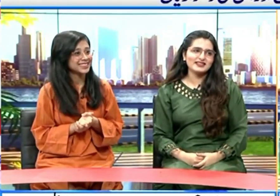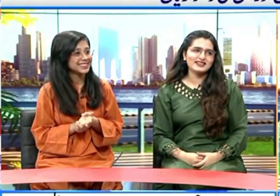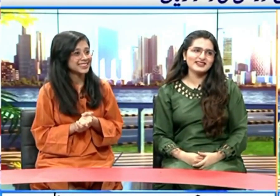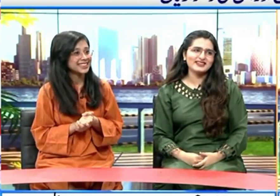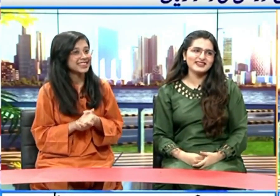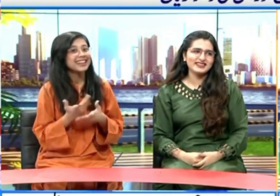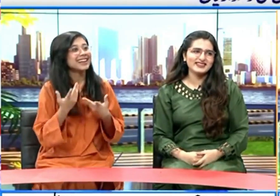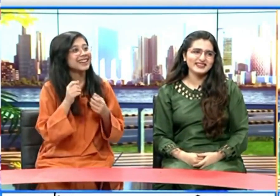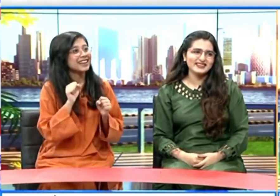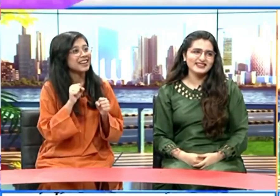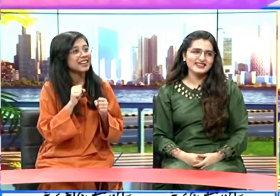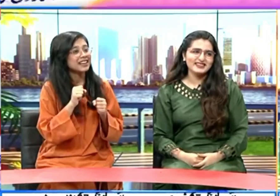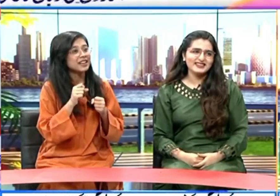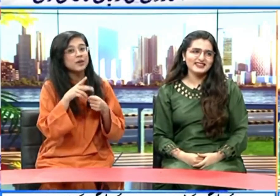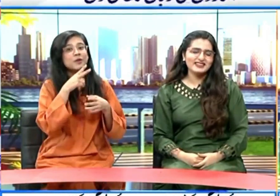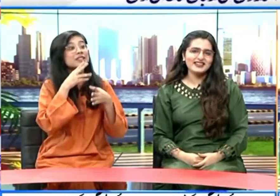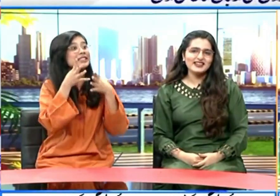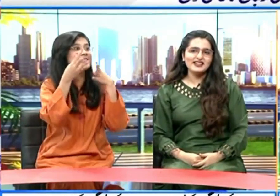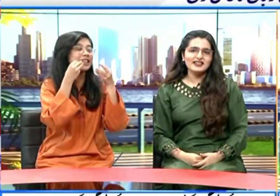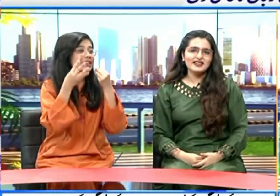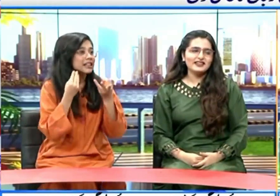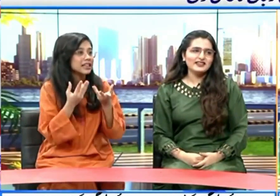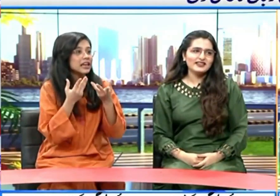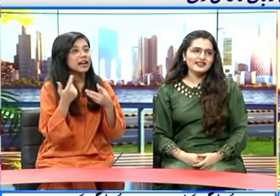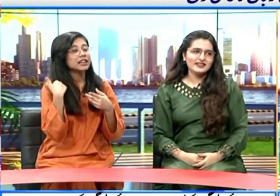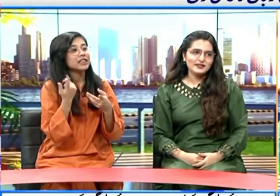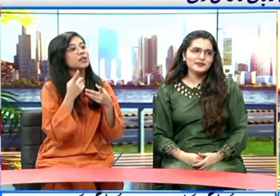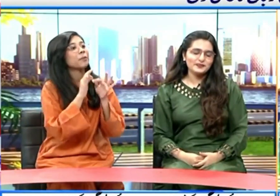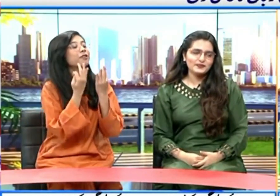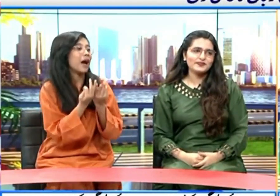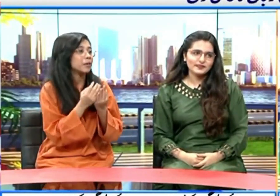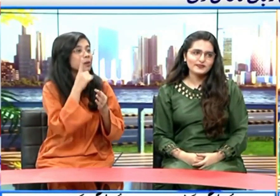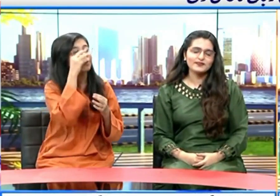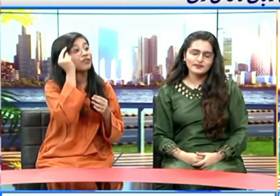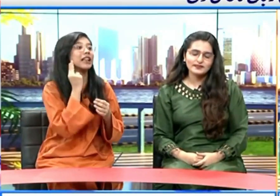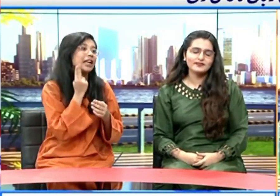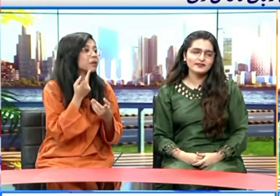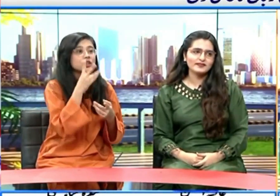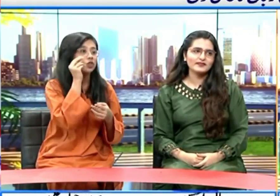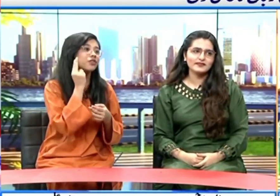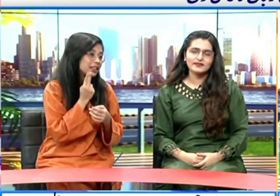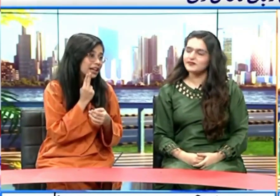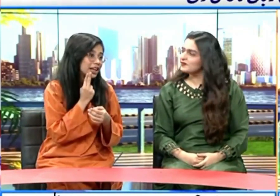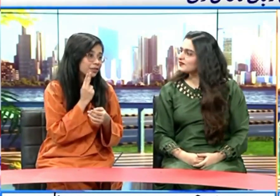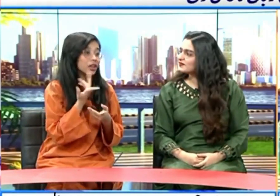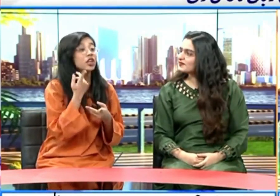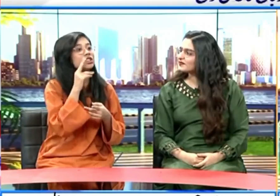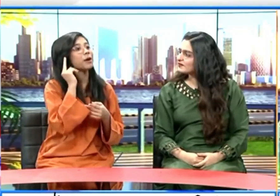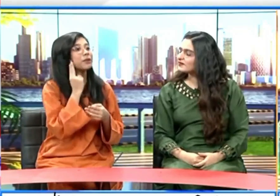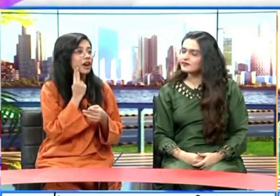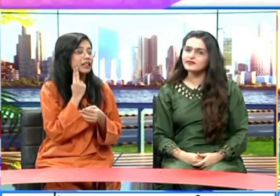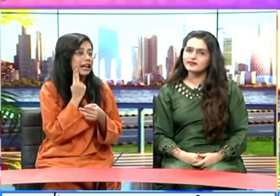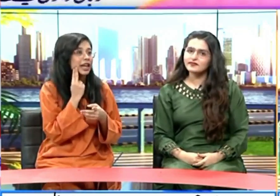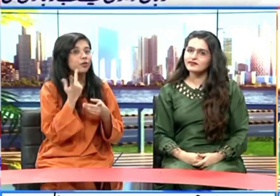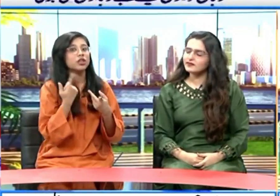آپ اسی طریقے سے, اور سیکھنے کا طریقہ کار اس کا کیا ہوتا ہے؟ سیکھنے کا طریقہ کار دیکھیں, جب آپ کی فیملی میں آپ کے والدین, میرے دونوں والدین ڈیف ہیں, تو جب